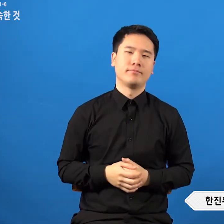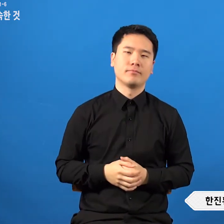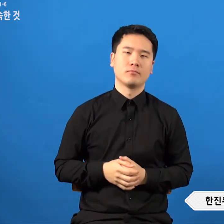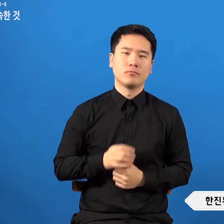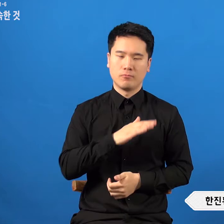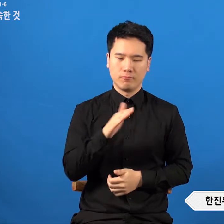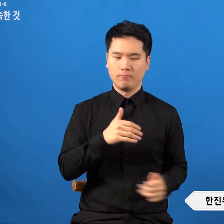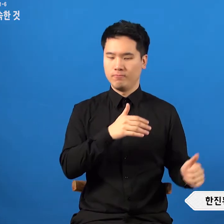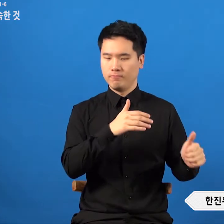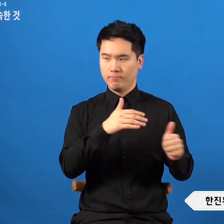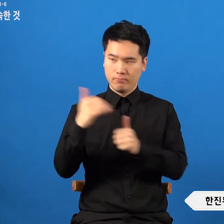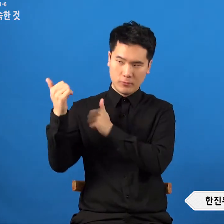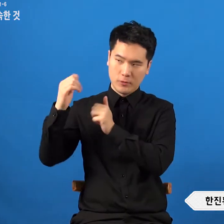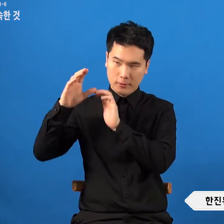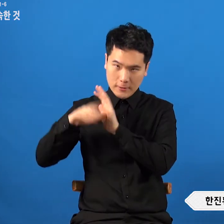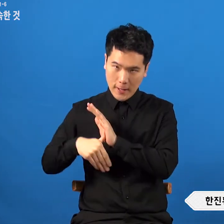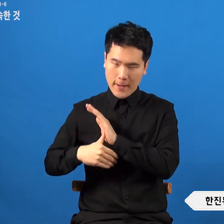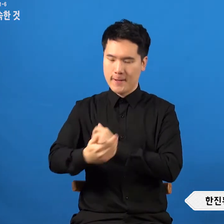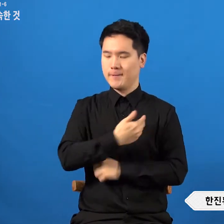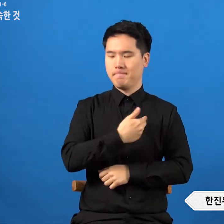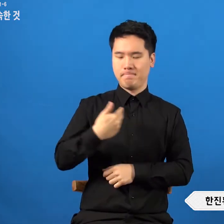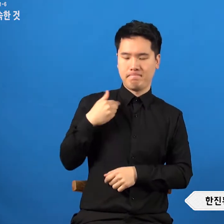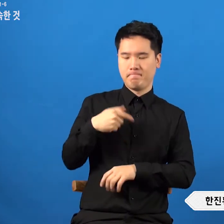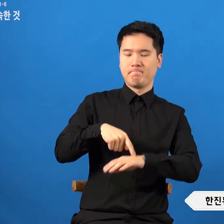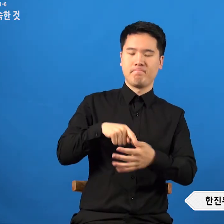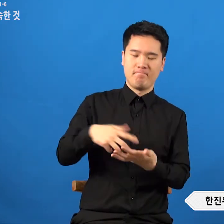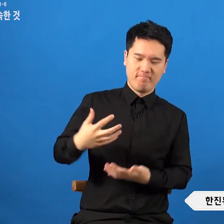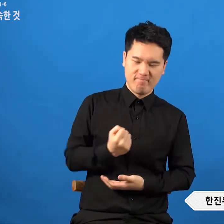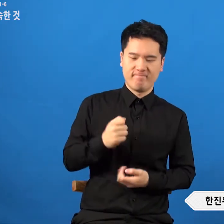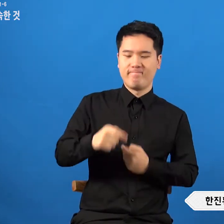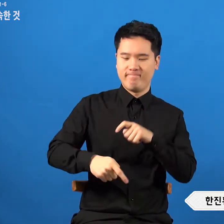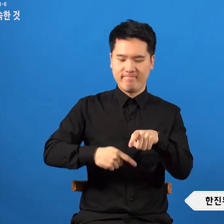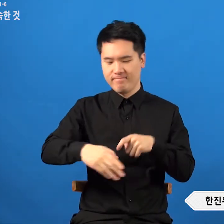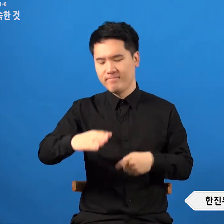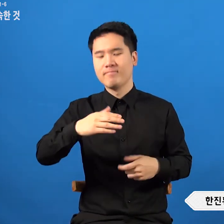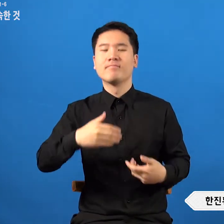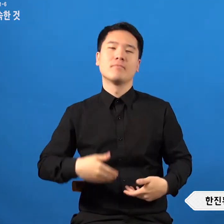그래서 부르실 때 우리는 담대함으로 나아가야 합니다.